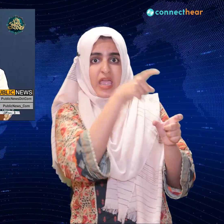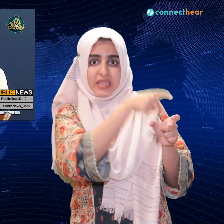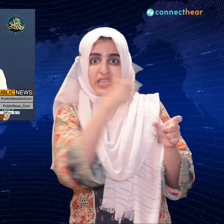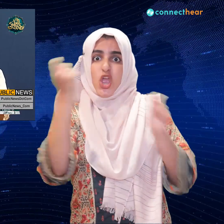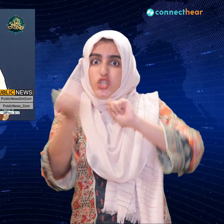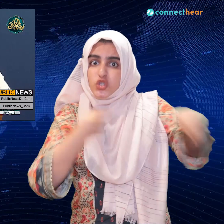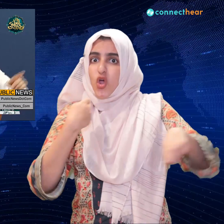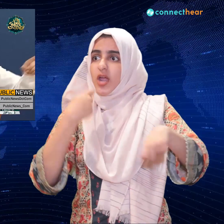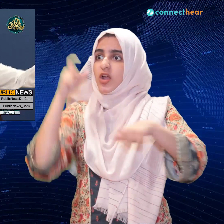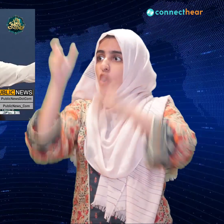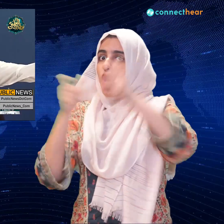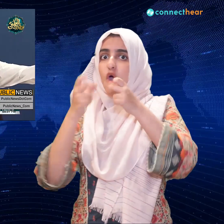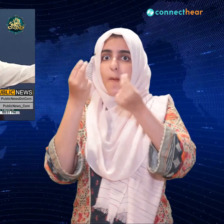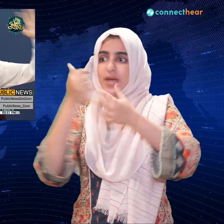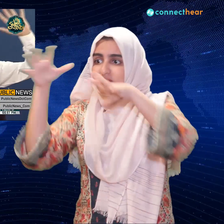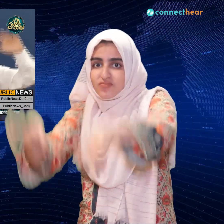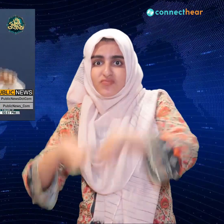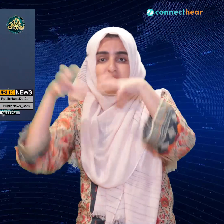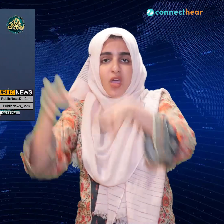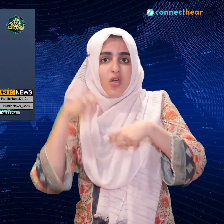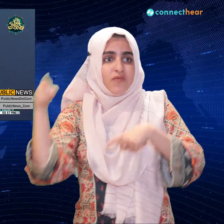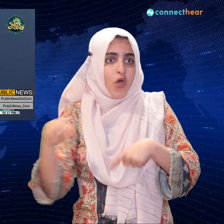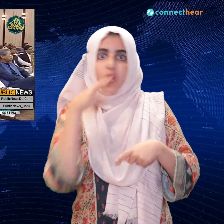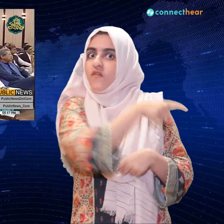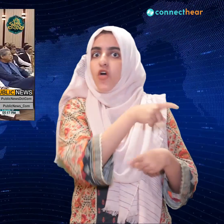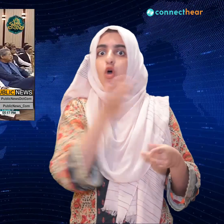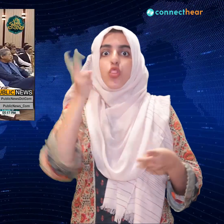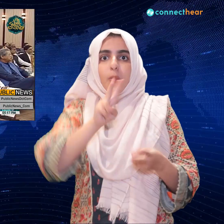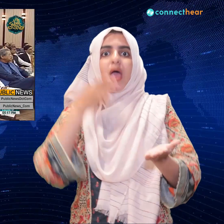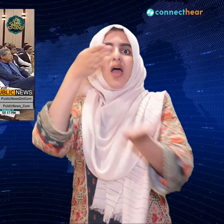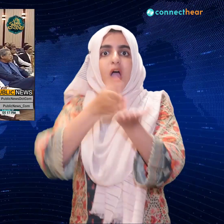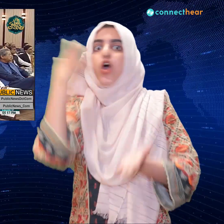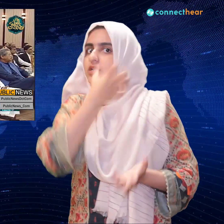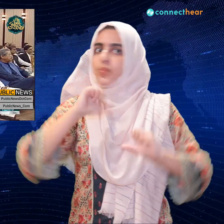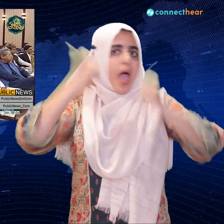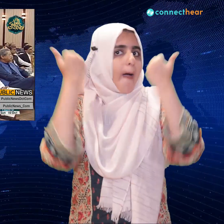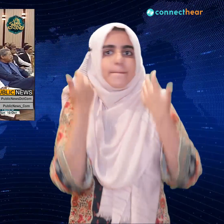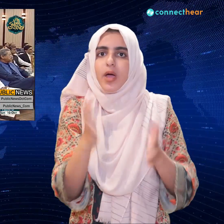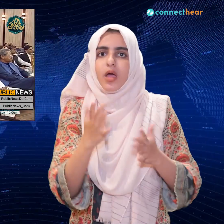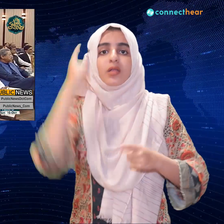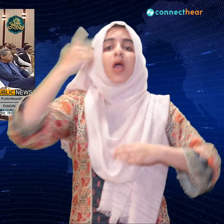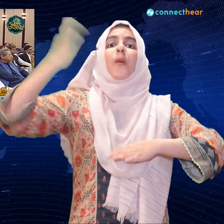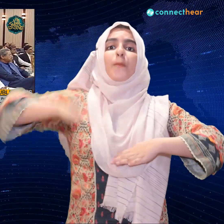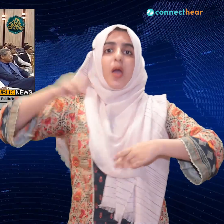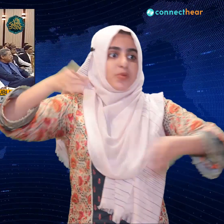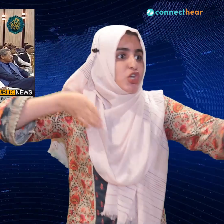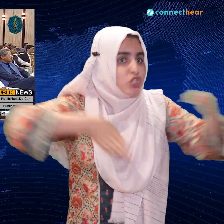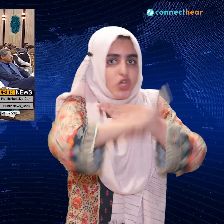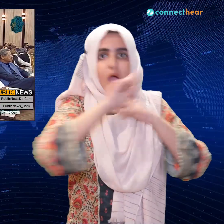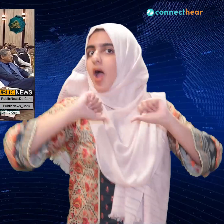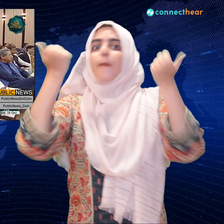چوری کیا، کسی پبلک فورم کے اندر وہ آ کے دکھا دے، کہیں پارلیمنٹ میں جا کے تقریر کر کے دکھا